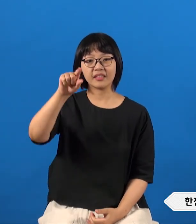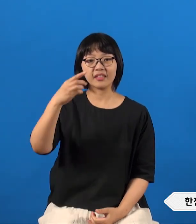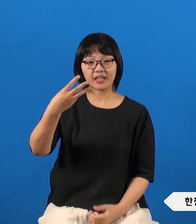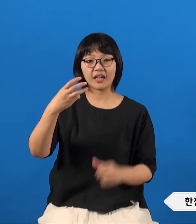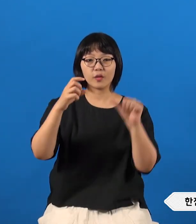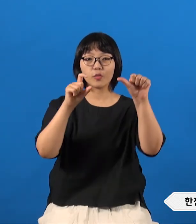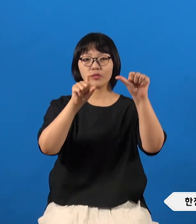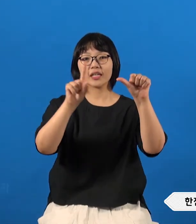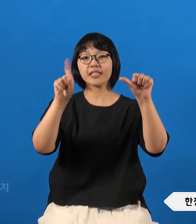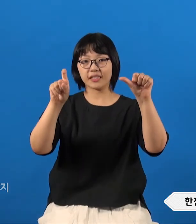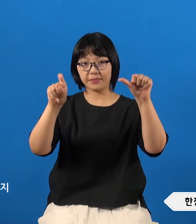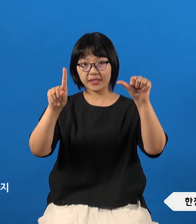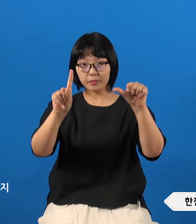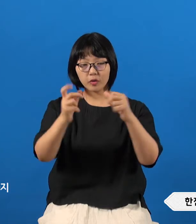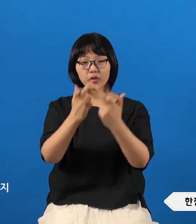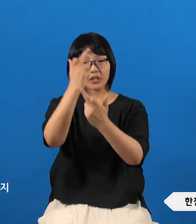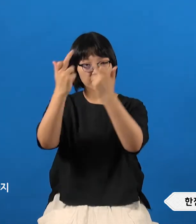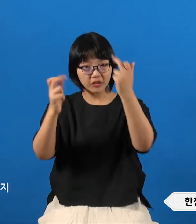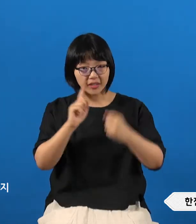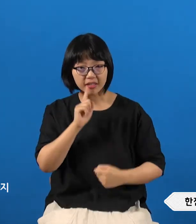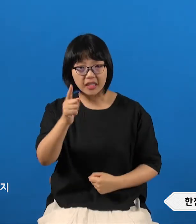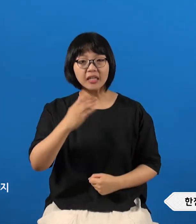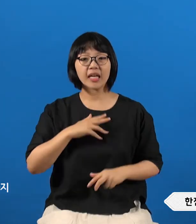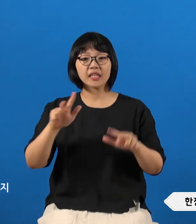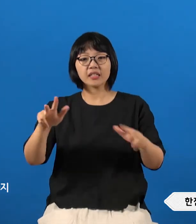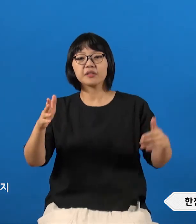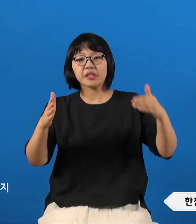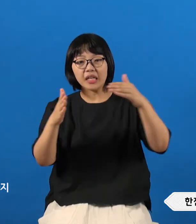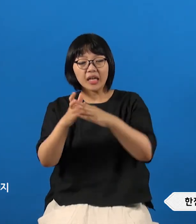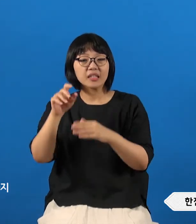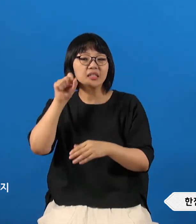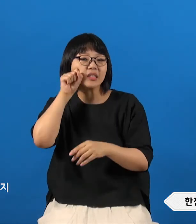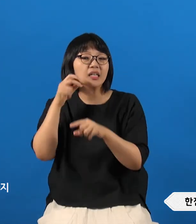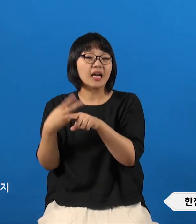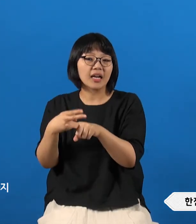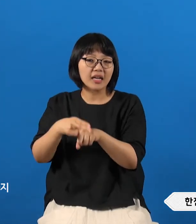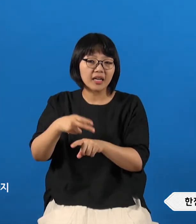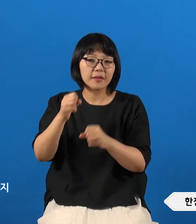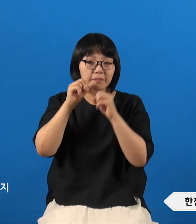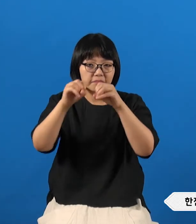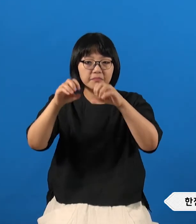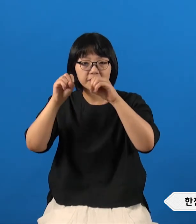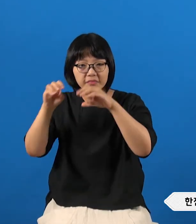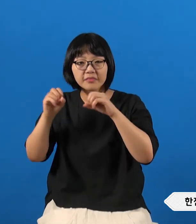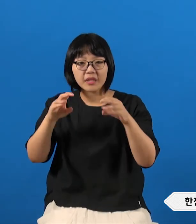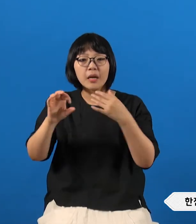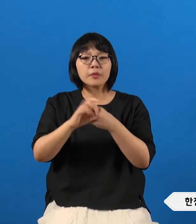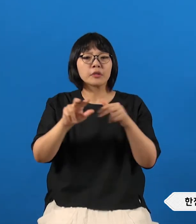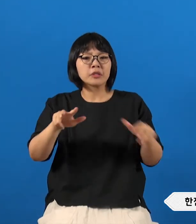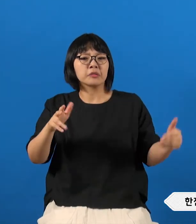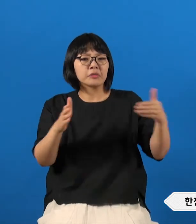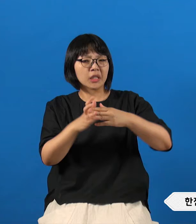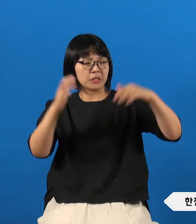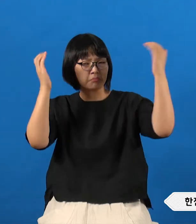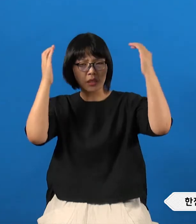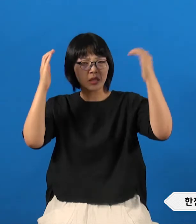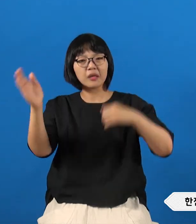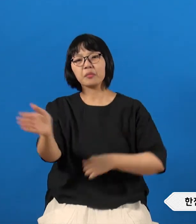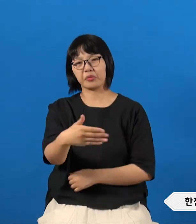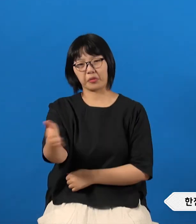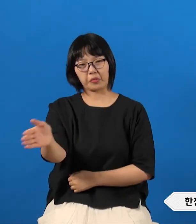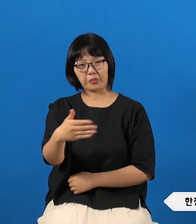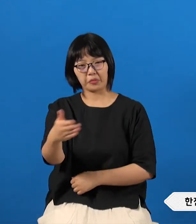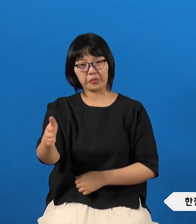갈라디아서 5장 11절에 보면 형제들아 내가 지금까지 할례를 전한다면 어찌하여 지금까지 박해를